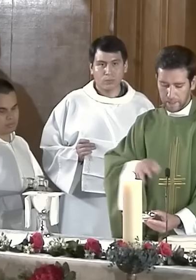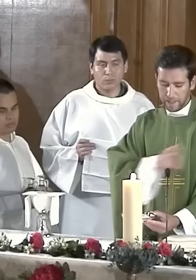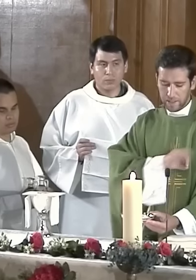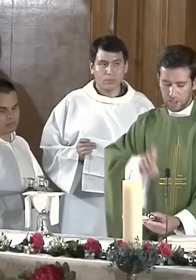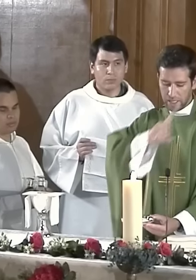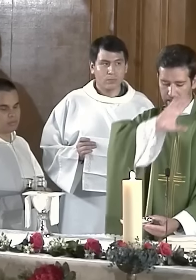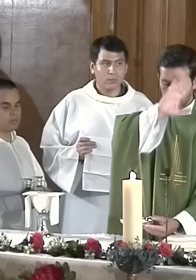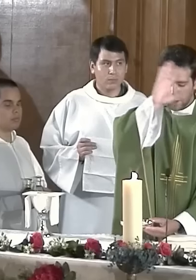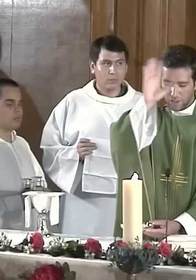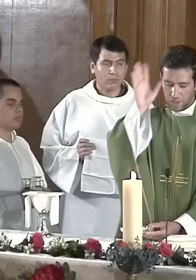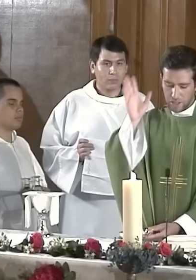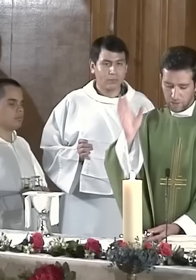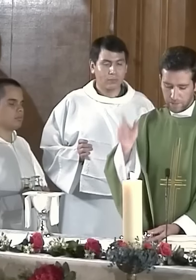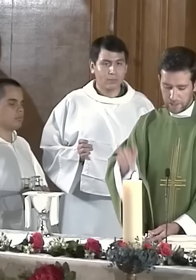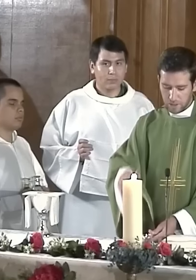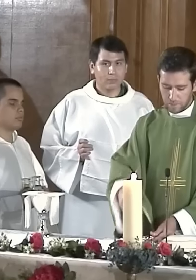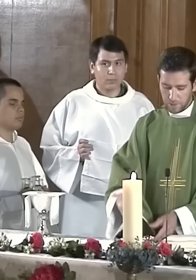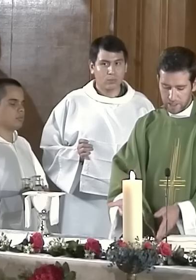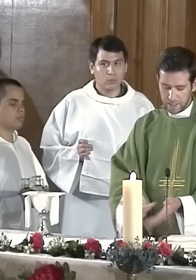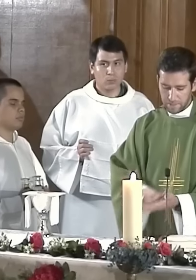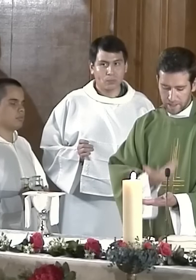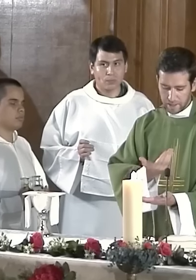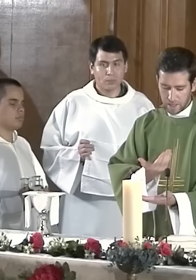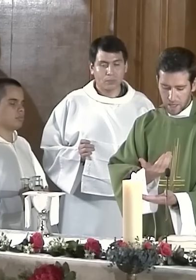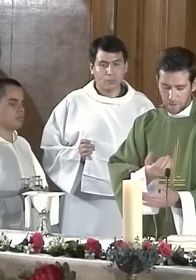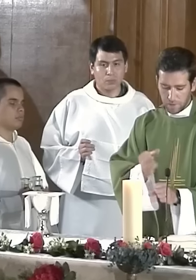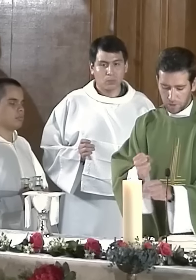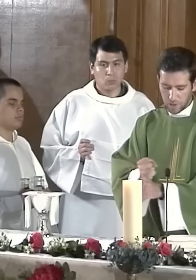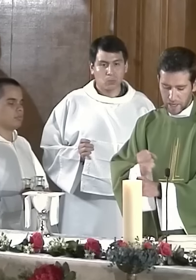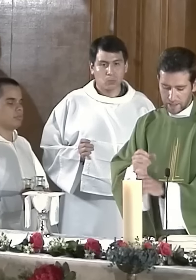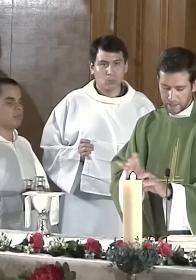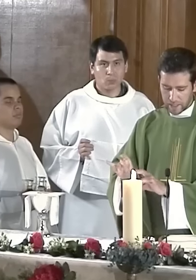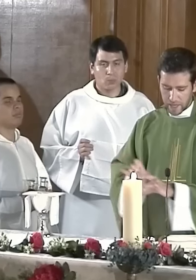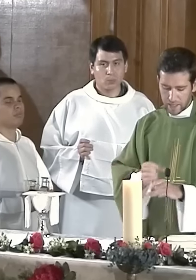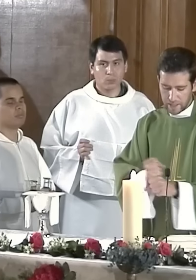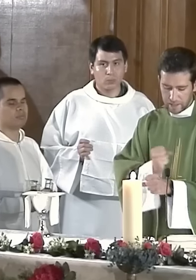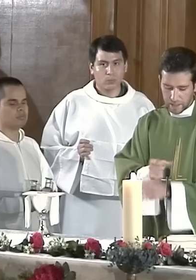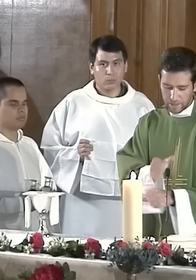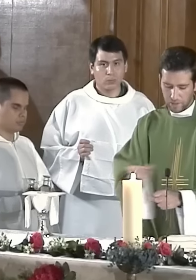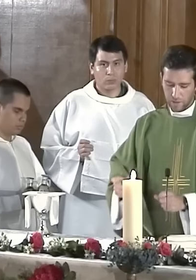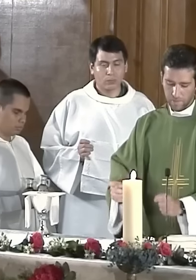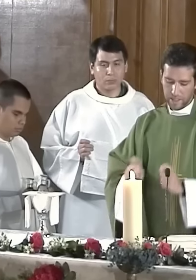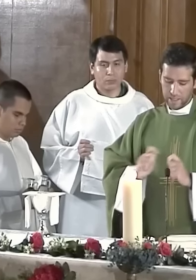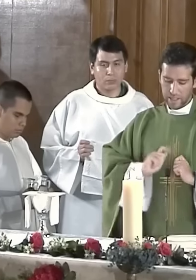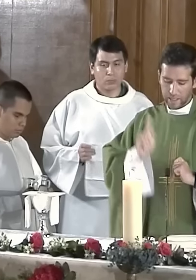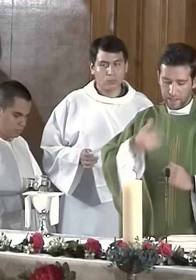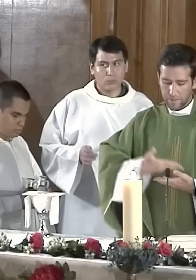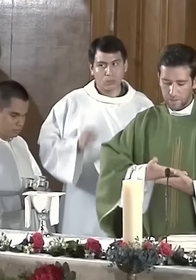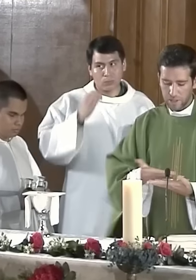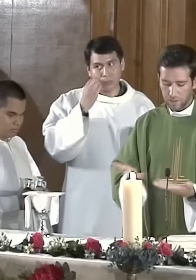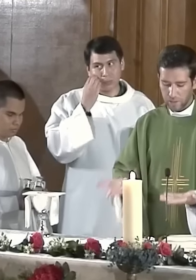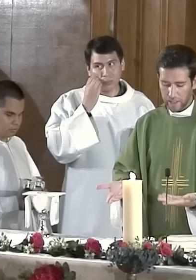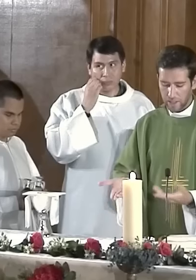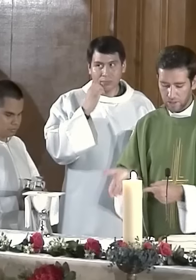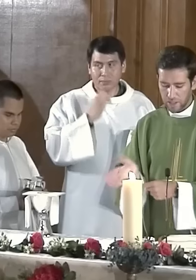Bendito seas, Señor, Dios del universo, por este pan, fruto de la tierra y del trabajo del hombre, que recibimos de tu generosidad y